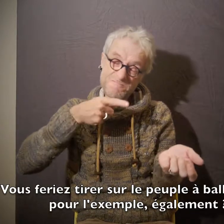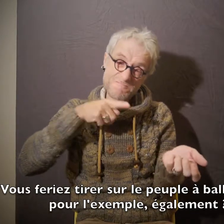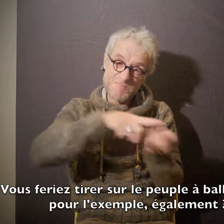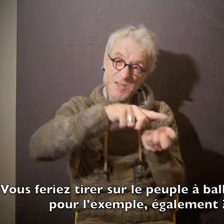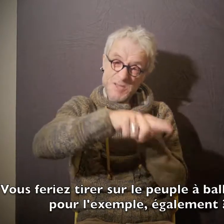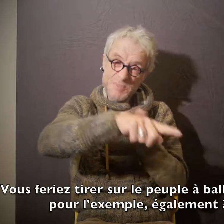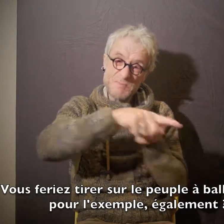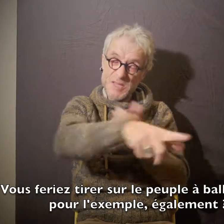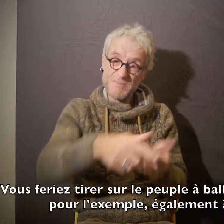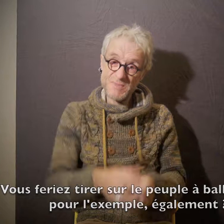l'exemple également?